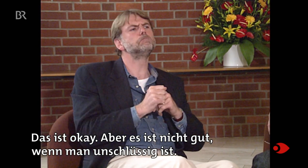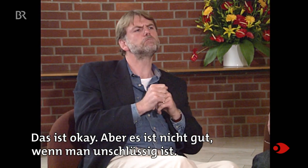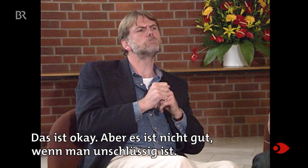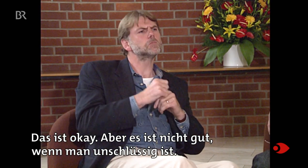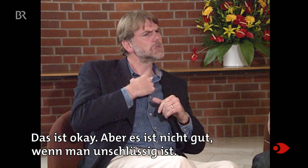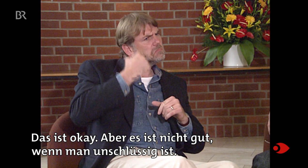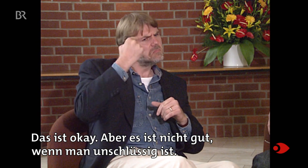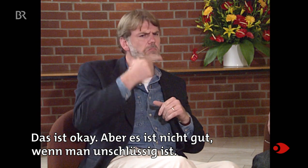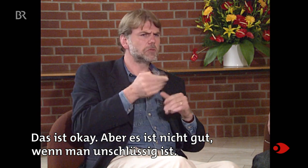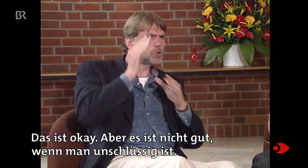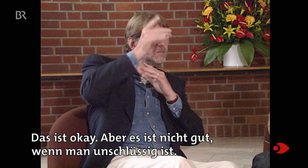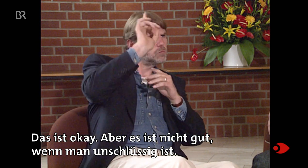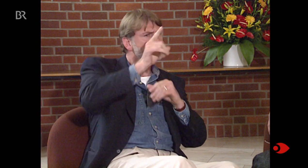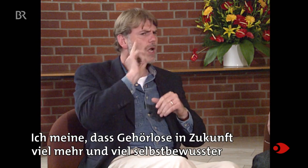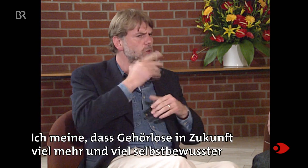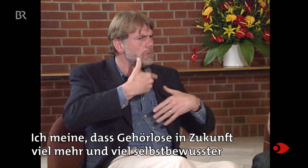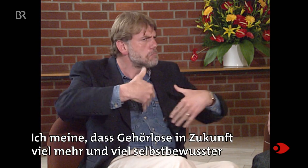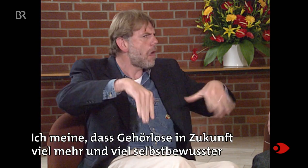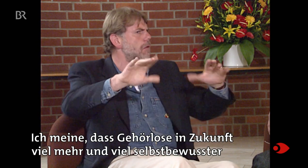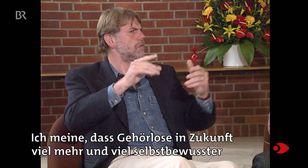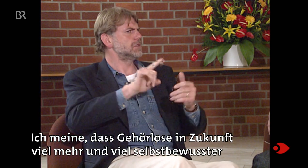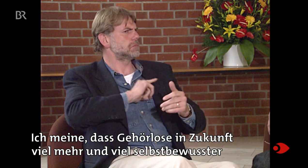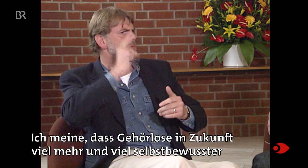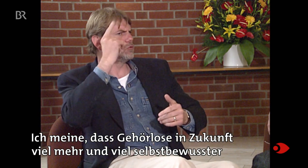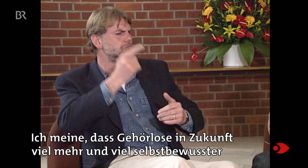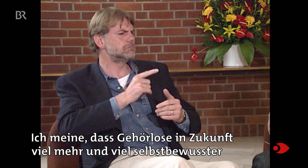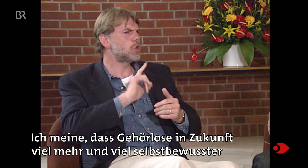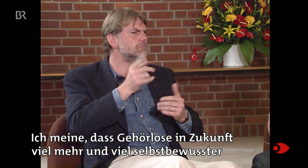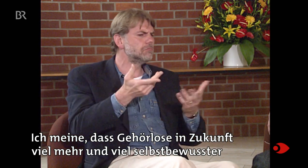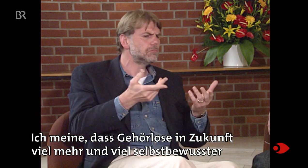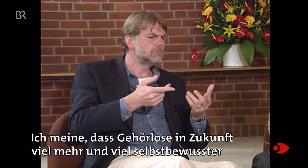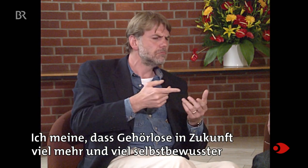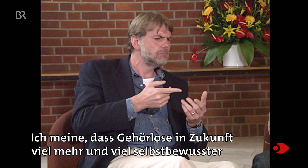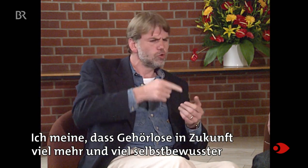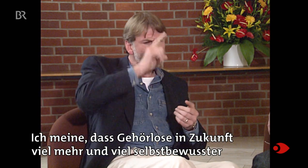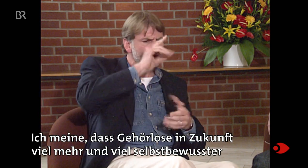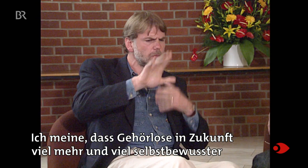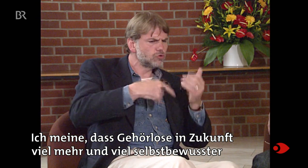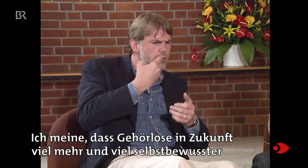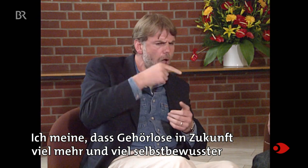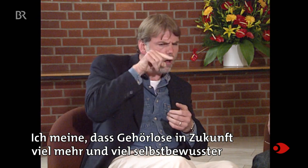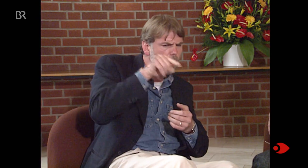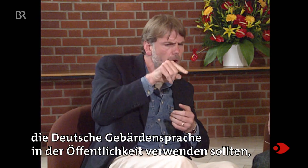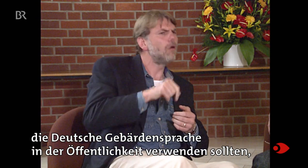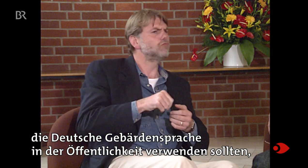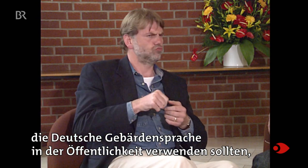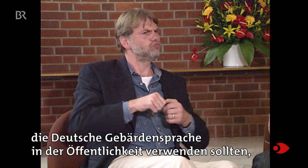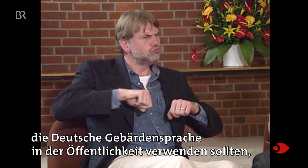ist nicht gut, wenn man unschlüssig ist. Ich meine, dass Gehörlose in Zukunft viel mehr und viel selbstbewusster die deutsche